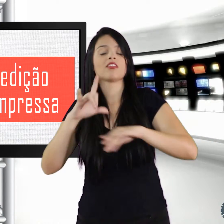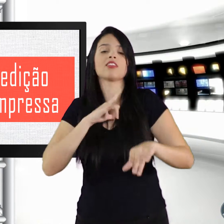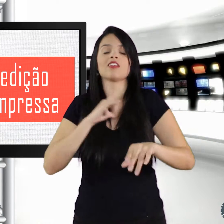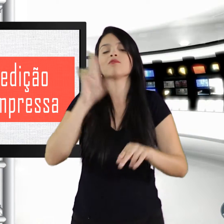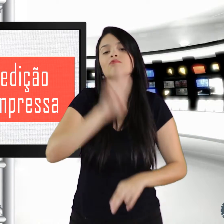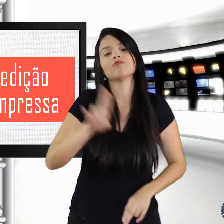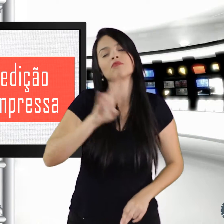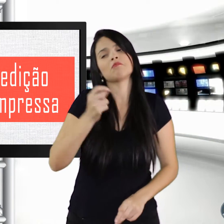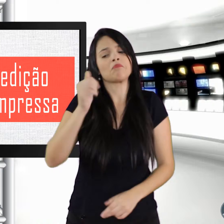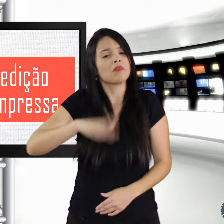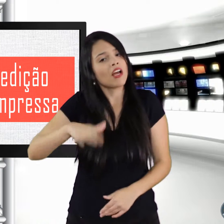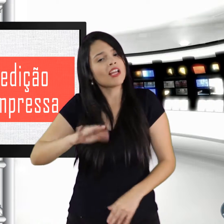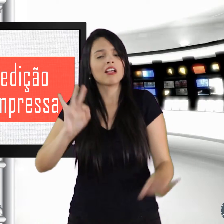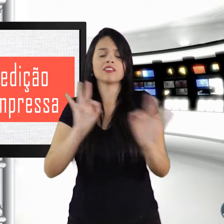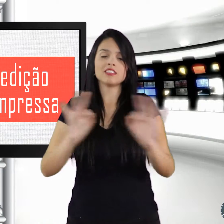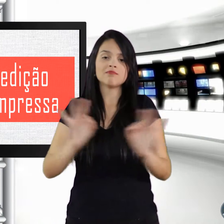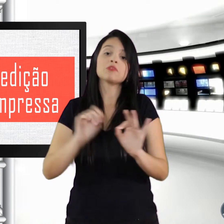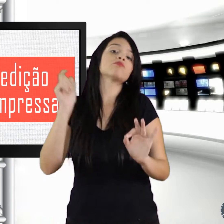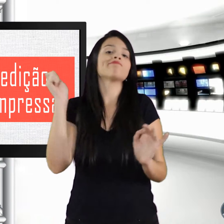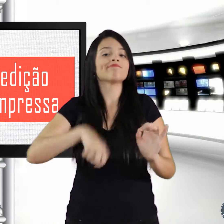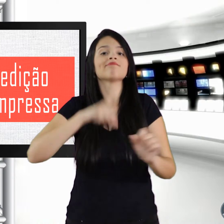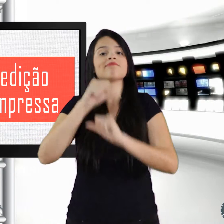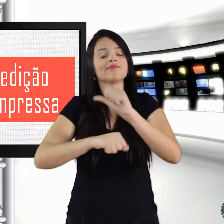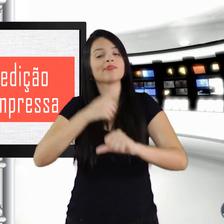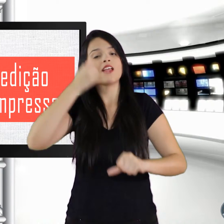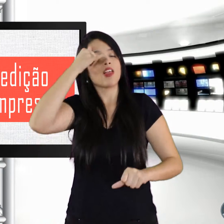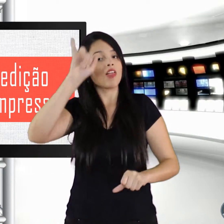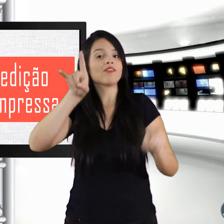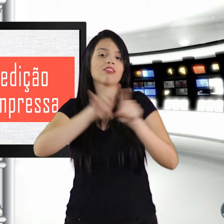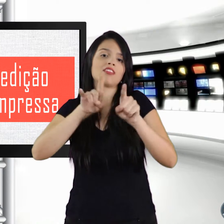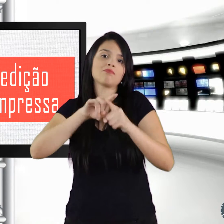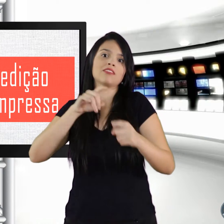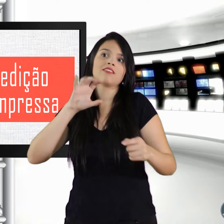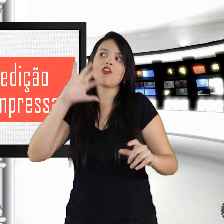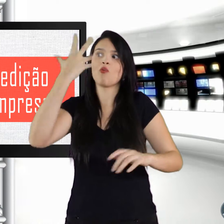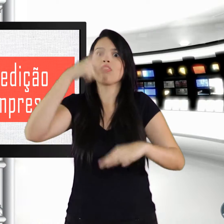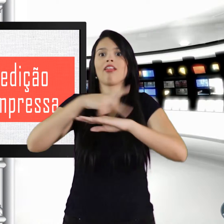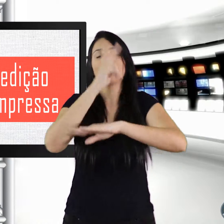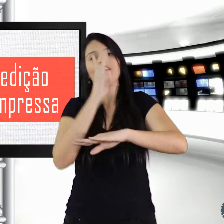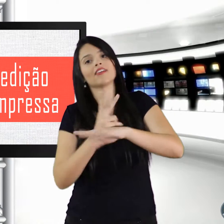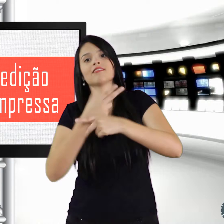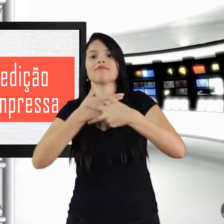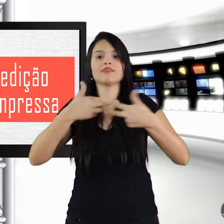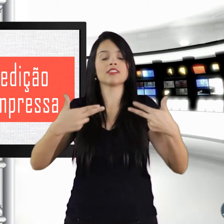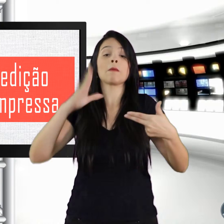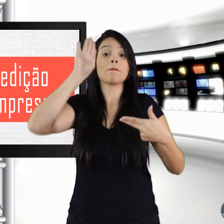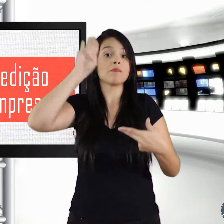que promovem uma grande mudança e evitam a ocorrência de graves acidentes domésticos, inclusive com idosos, destaca.